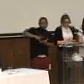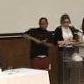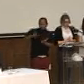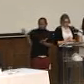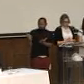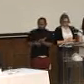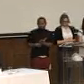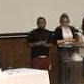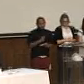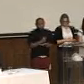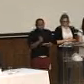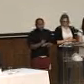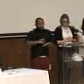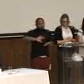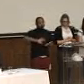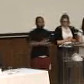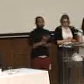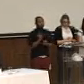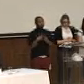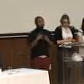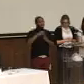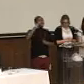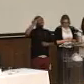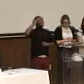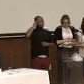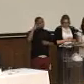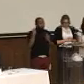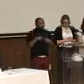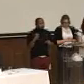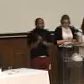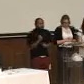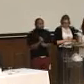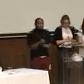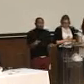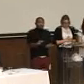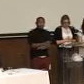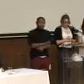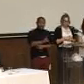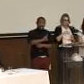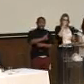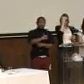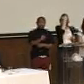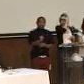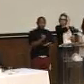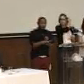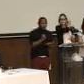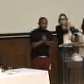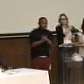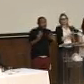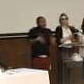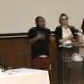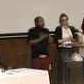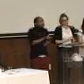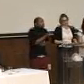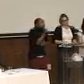assinar o contrato, porque entende que era possível executar, e no dia da assinatura do contrato, disse assim, desculpa, mas eu consegui uma outra obra grande que eu ganhei e não vou poder